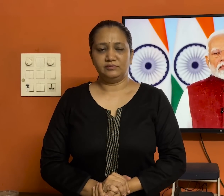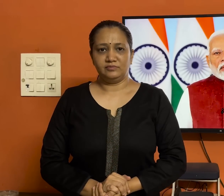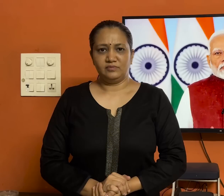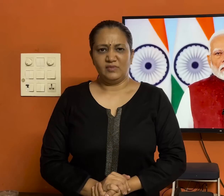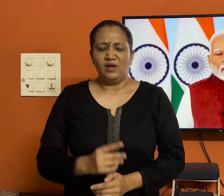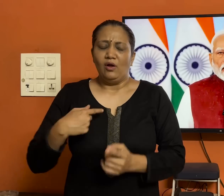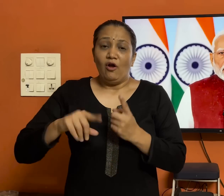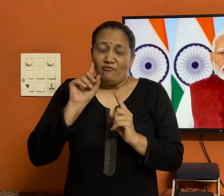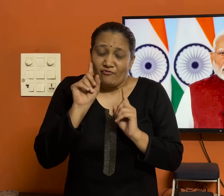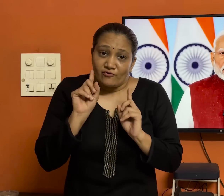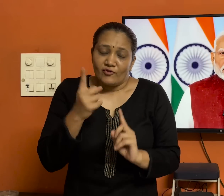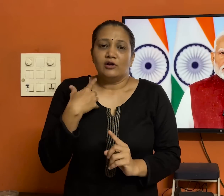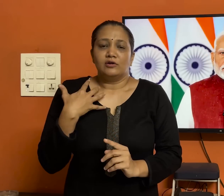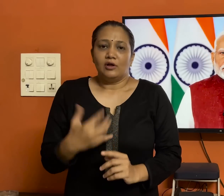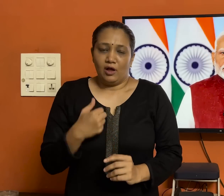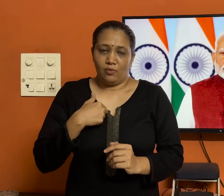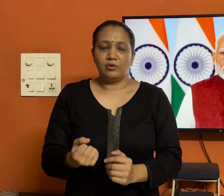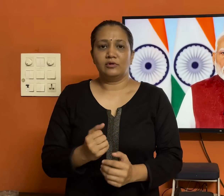मैं सबसे पहले